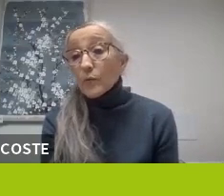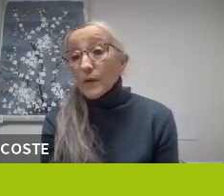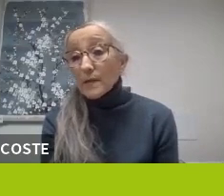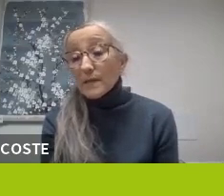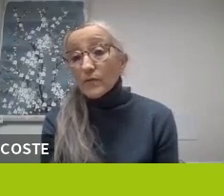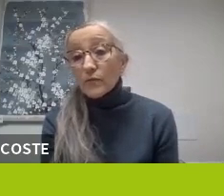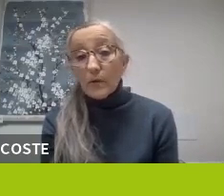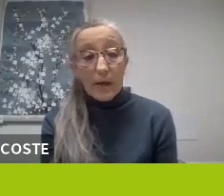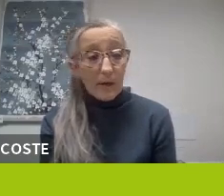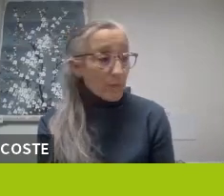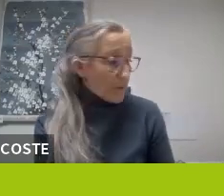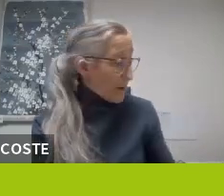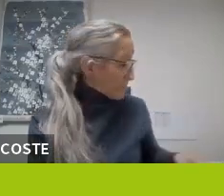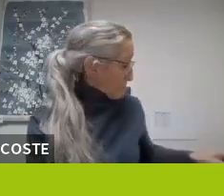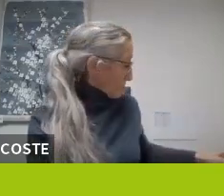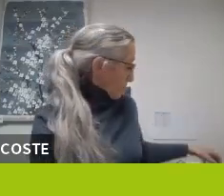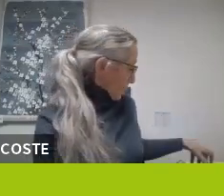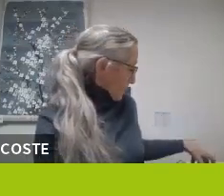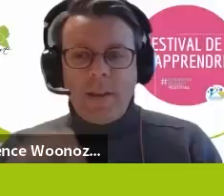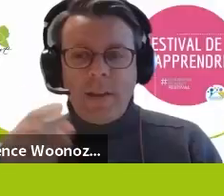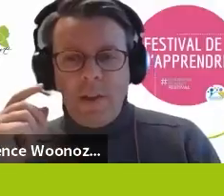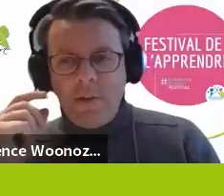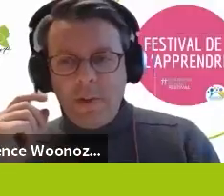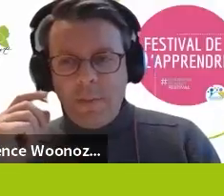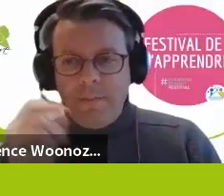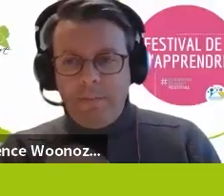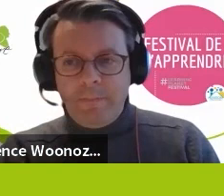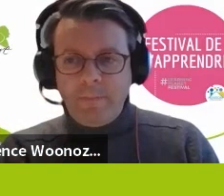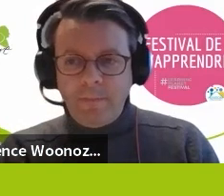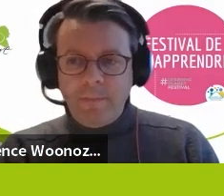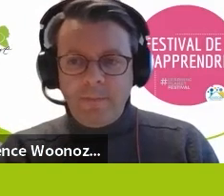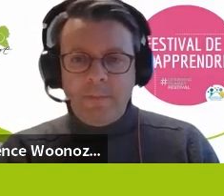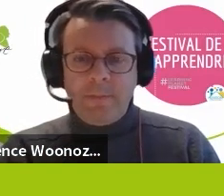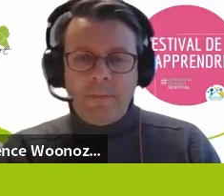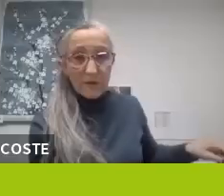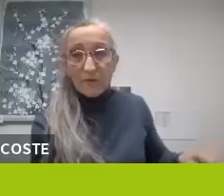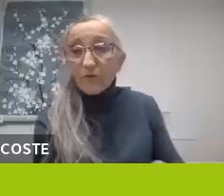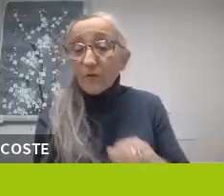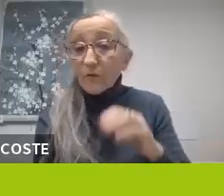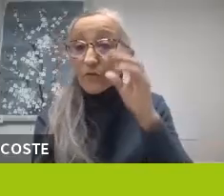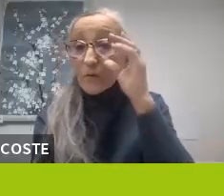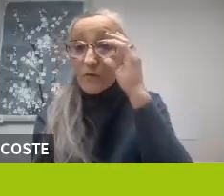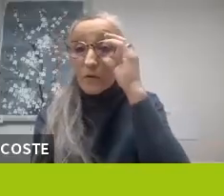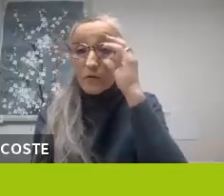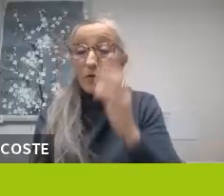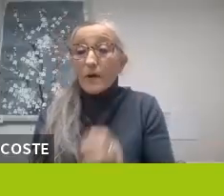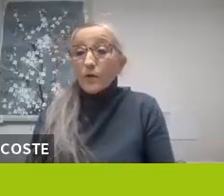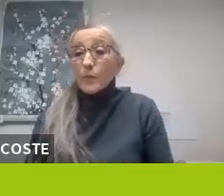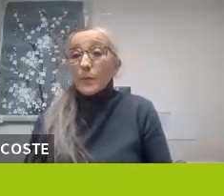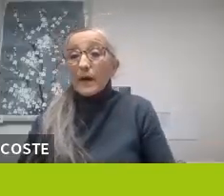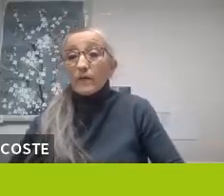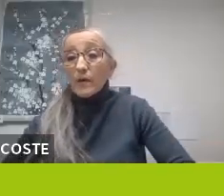pour accompagner les sourds à l'emploi. Et de la certification, n'est-ce pas? Et de la certification, oui, nous sommes